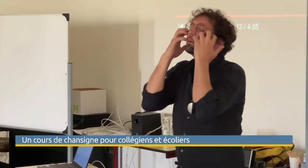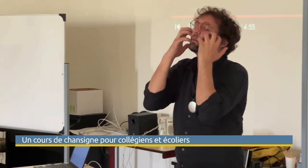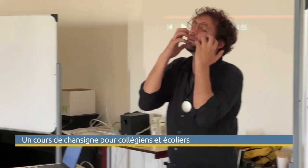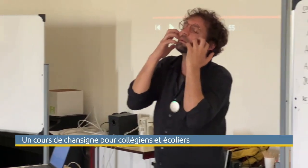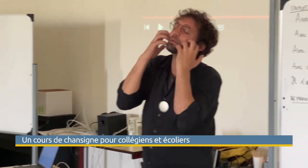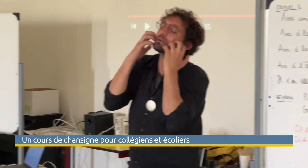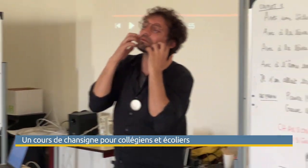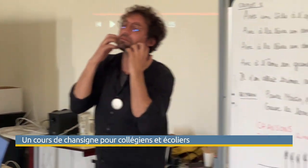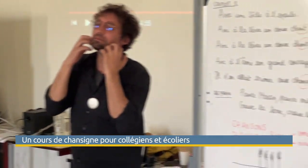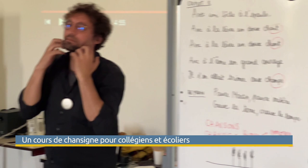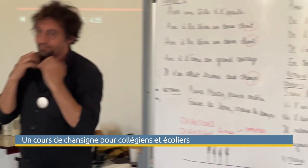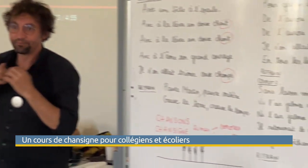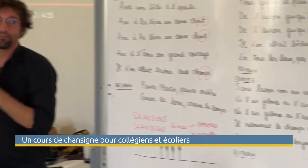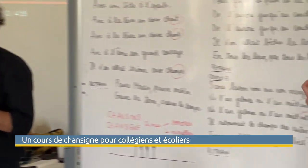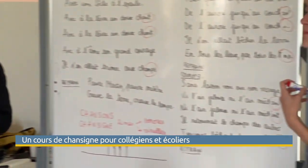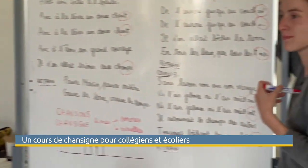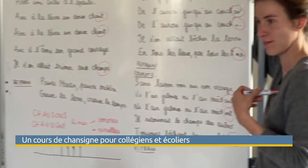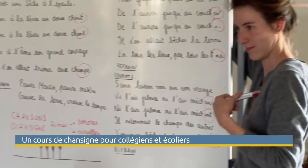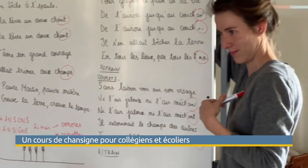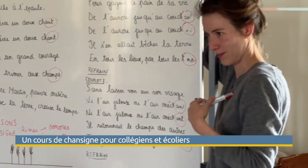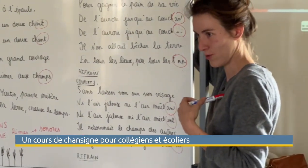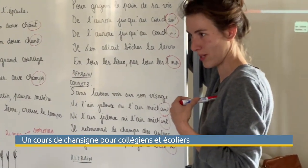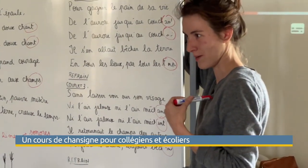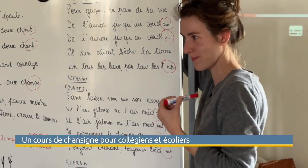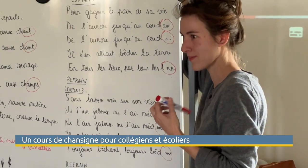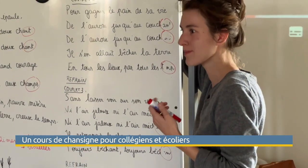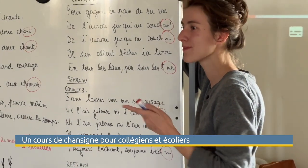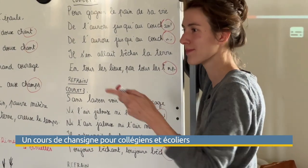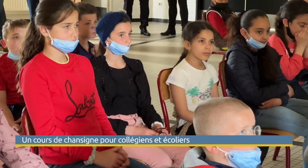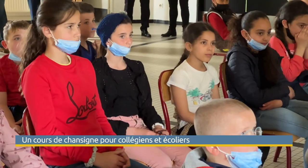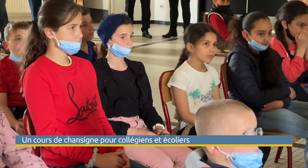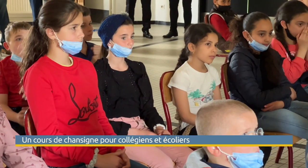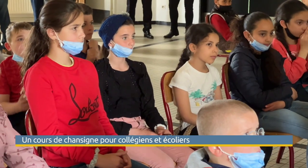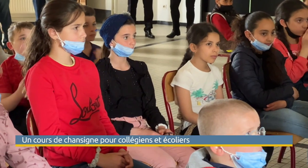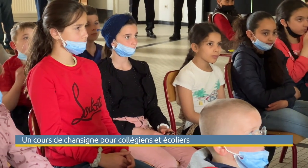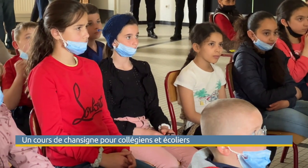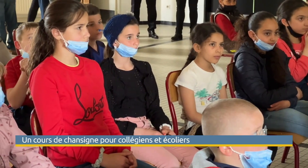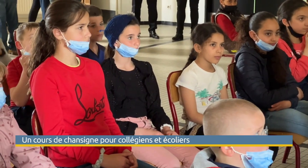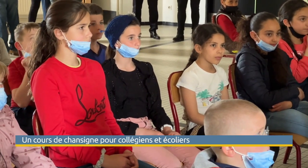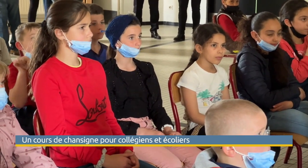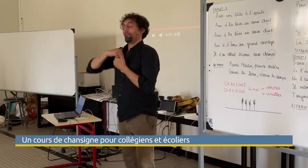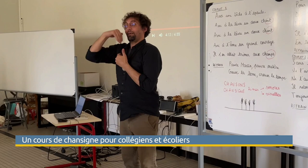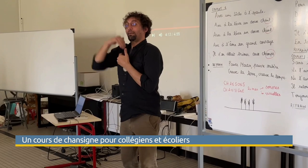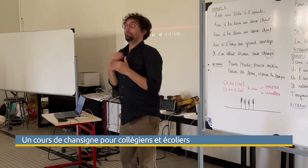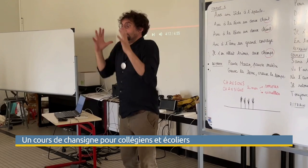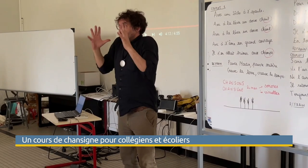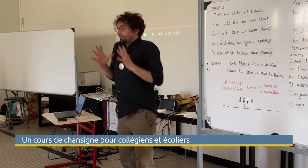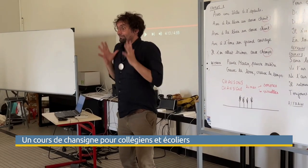le temps. Utiliser des gestes pour chanter. Ici, par exemple, une reprise de la chanson « Pauvre Martin » de Georges